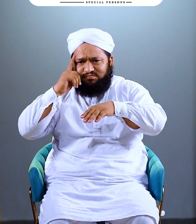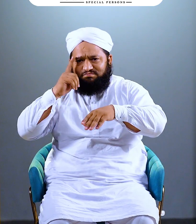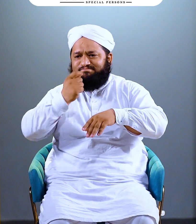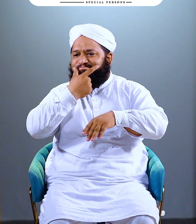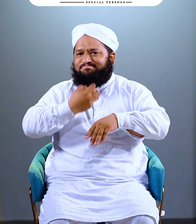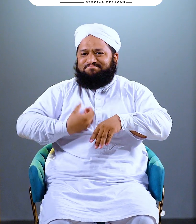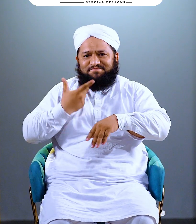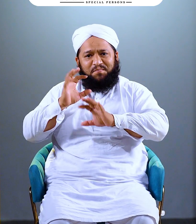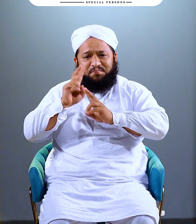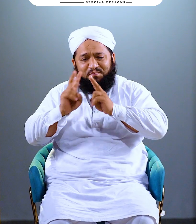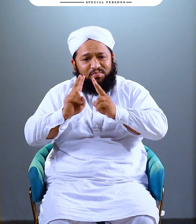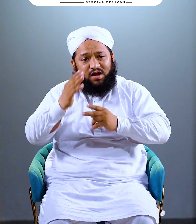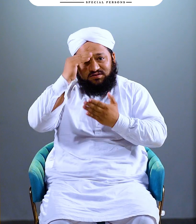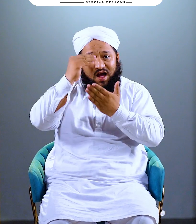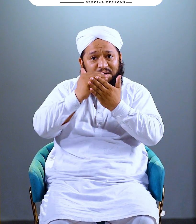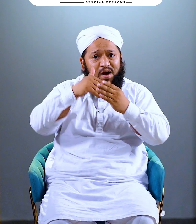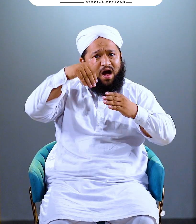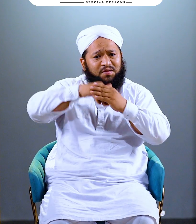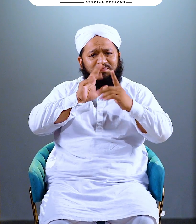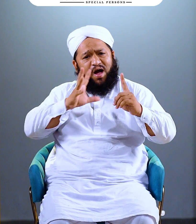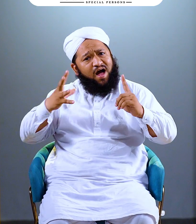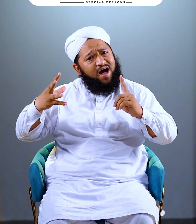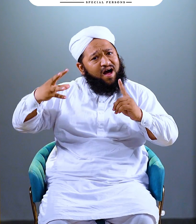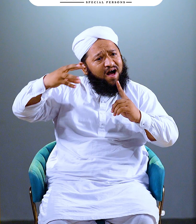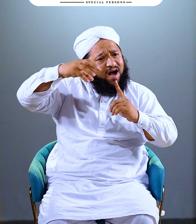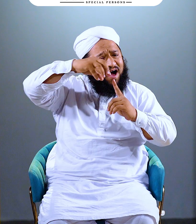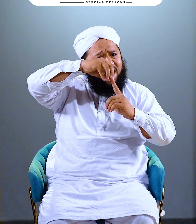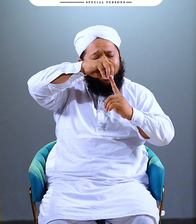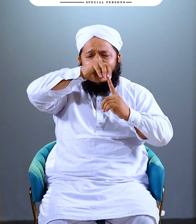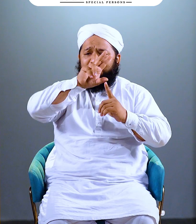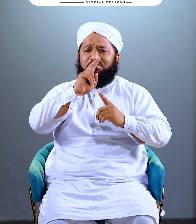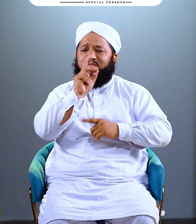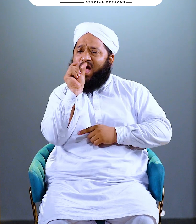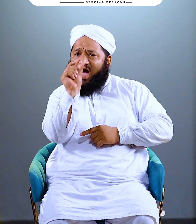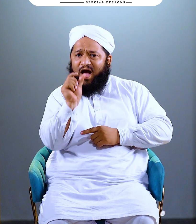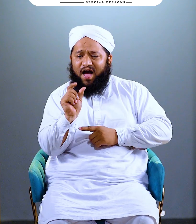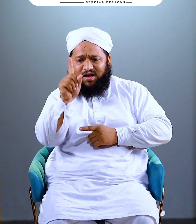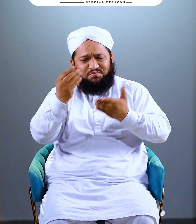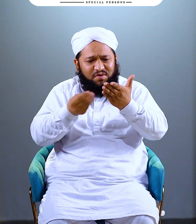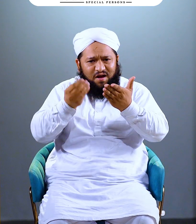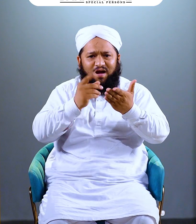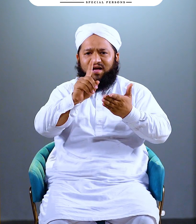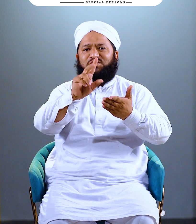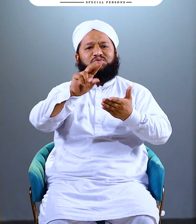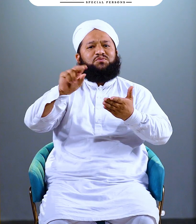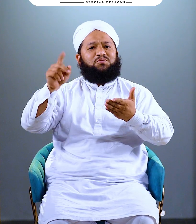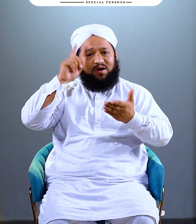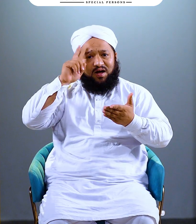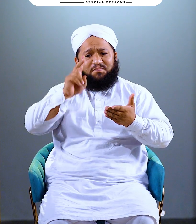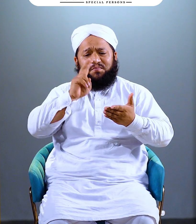پیار، حسن اخلاق۔ In Islam, all these things are not only words written in lexicon. یہ